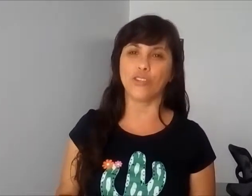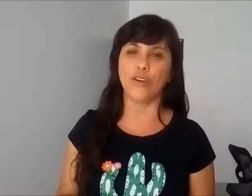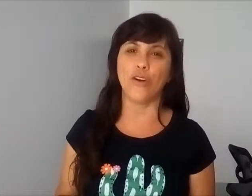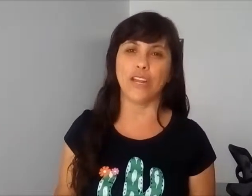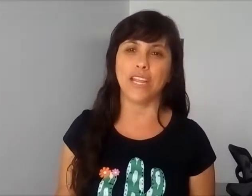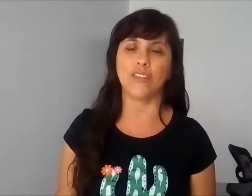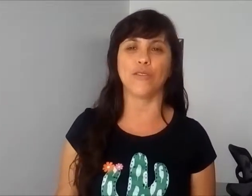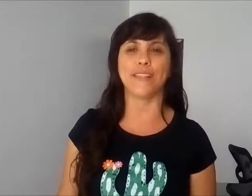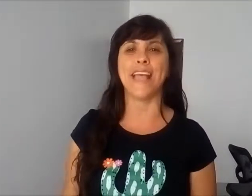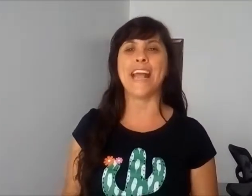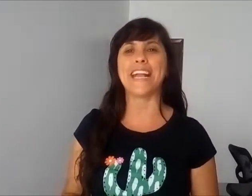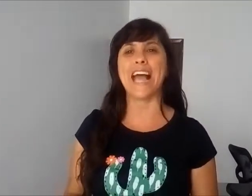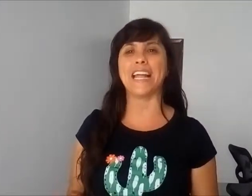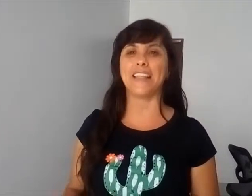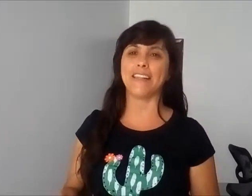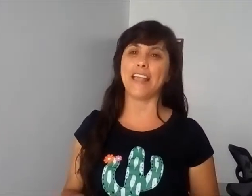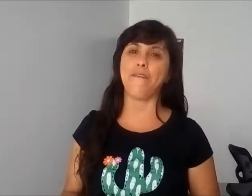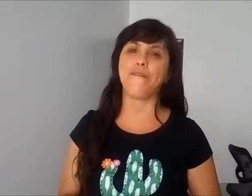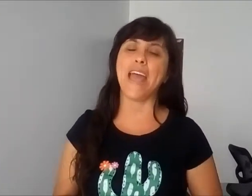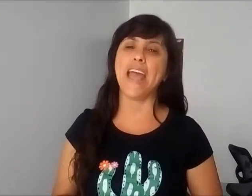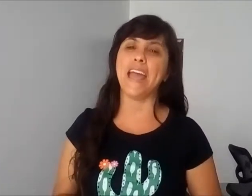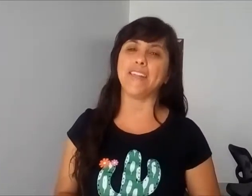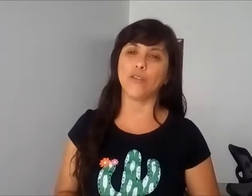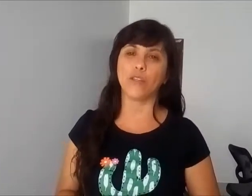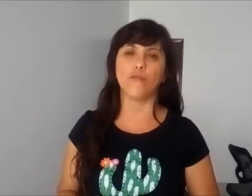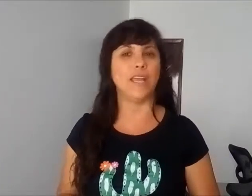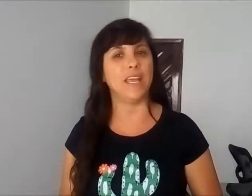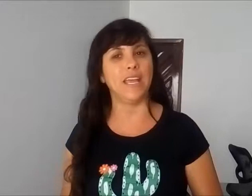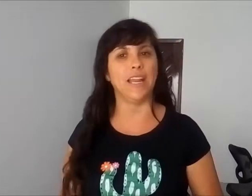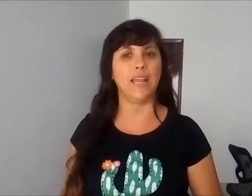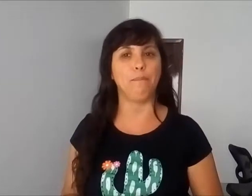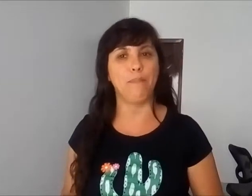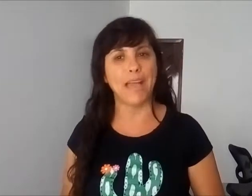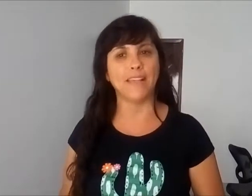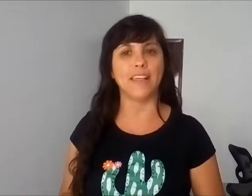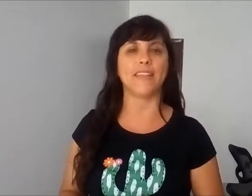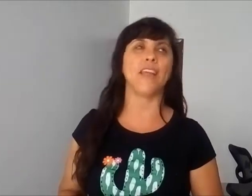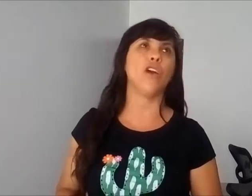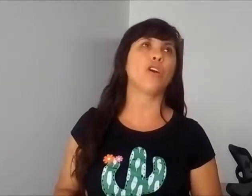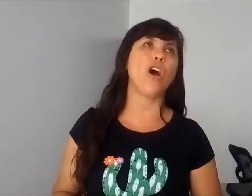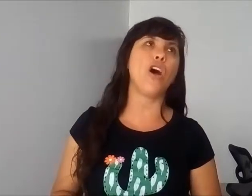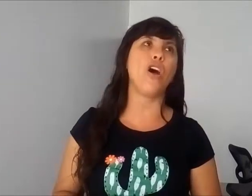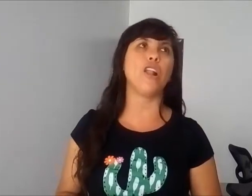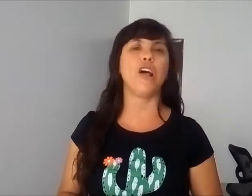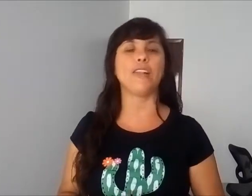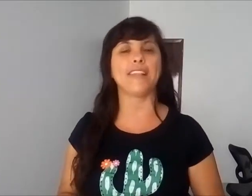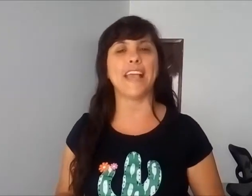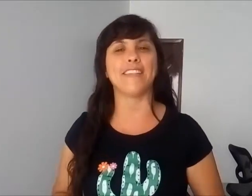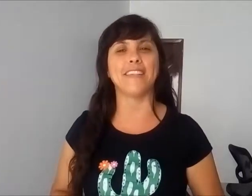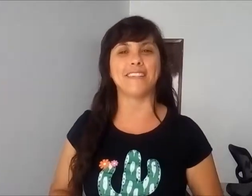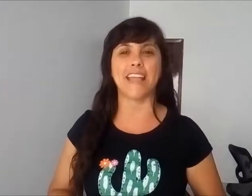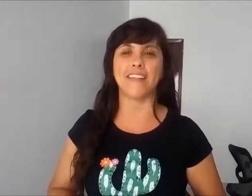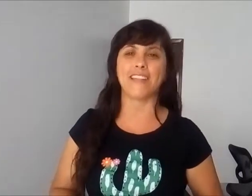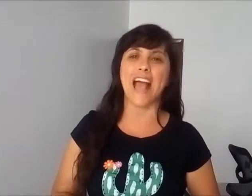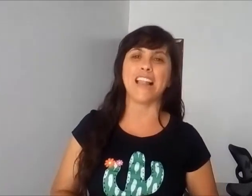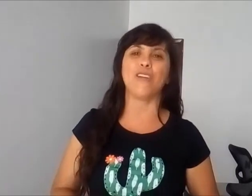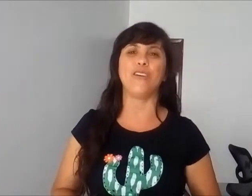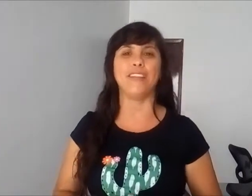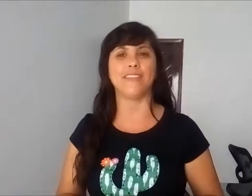os coríntios gálatas ver feche os filipe ficou sem se sustentar no mis